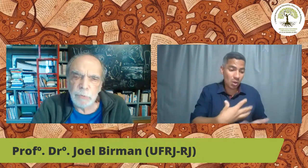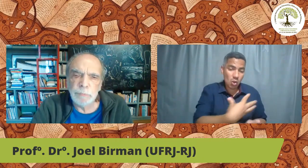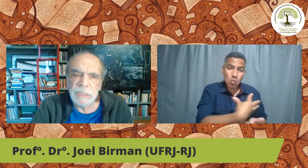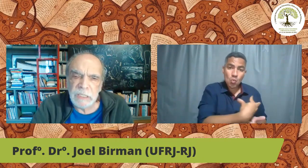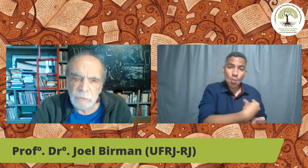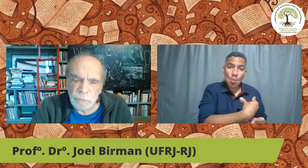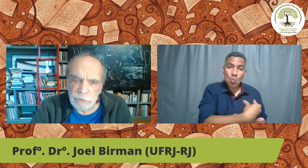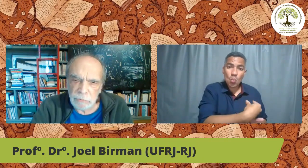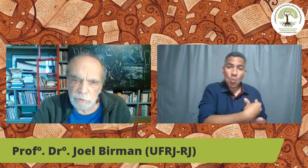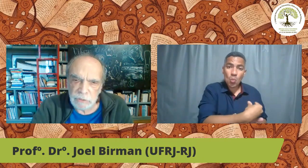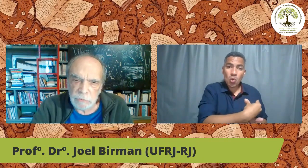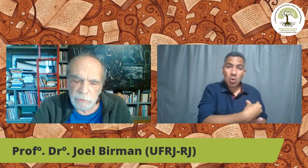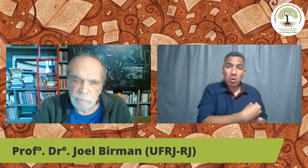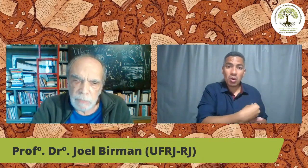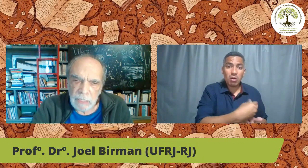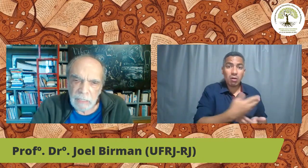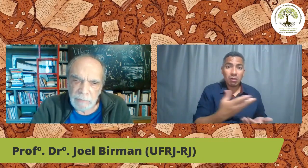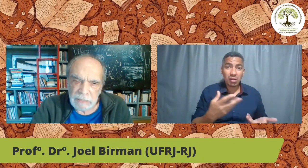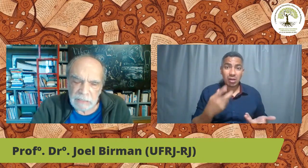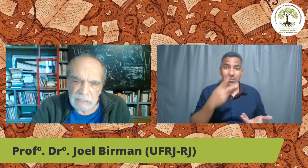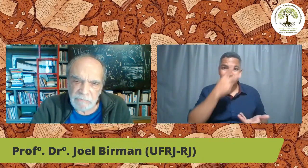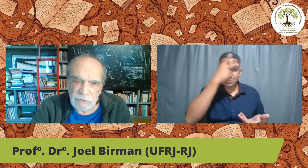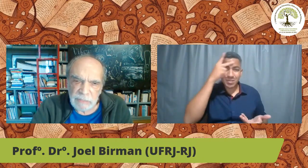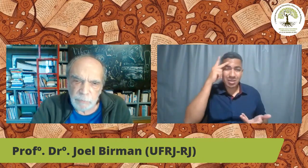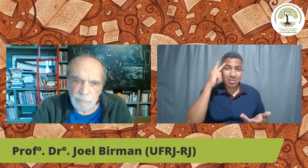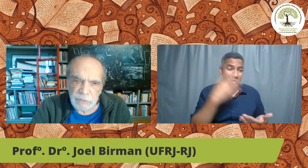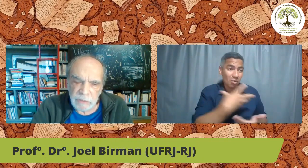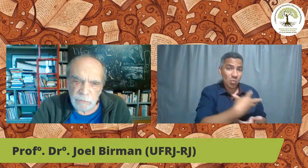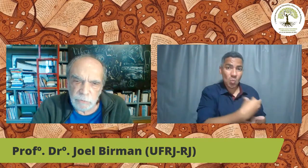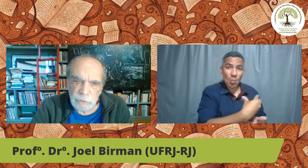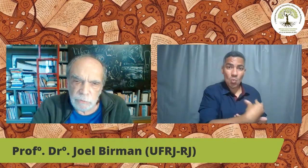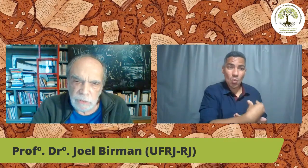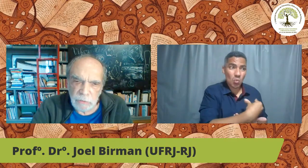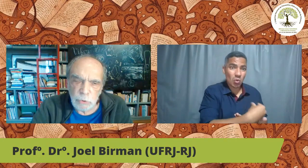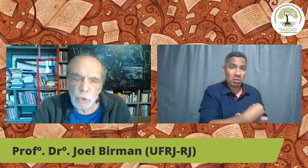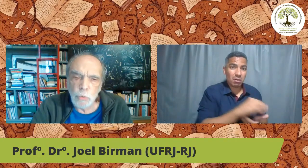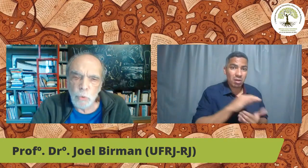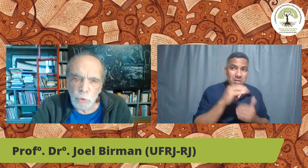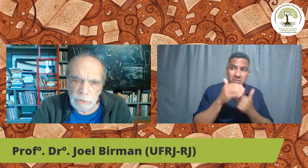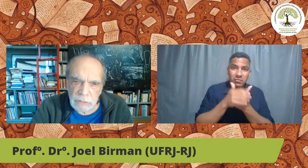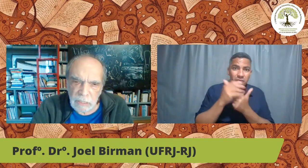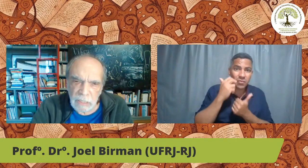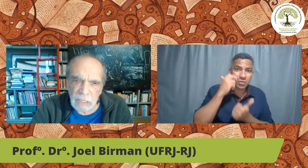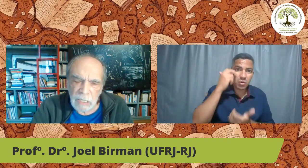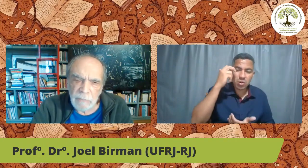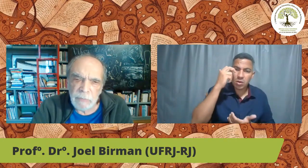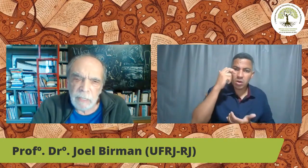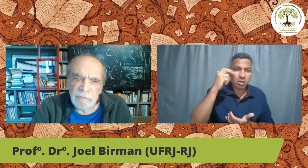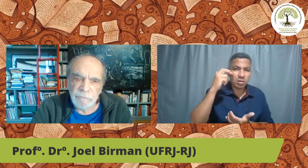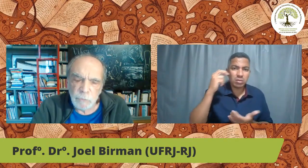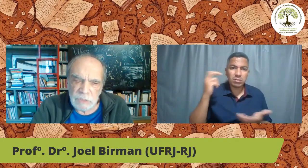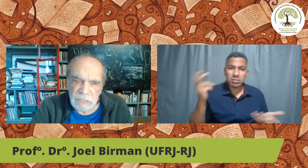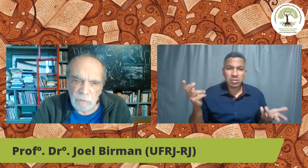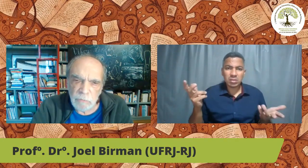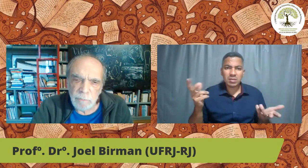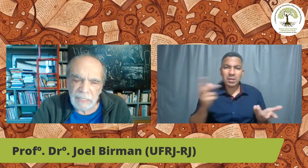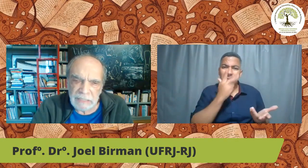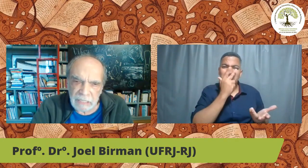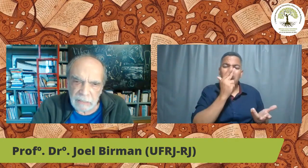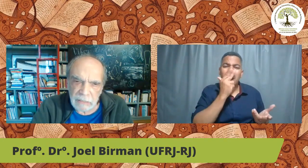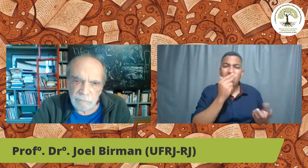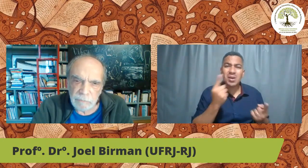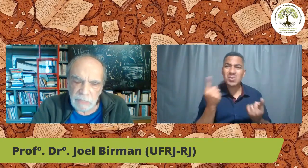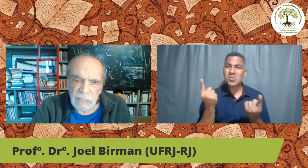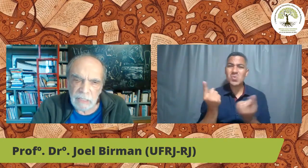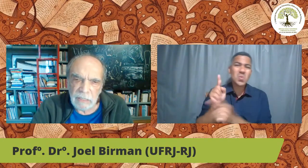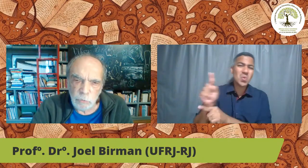se apropriando dos seus seios. Mas elas estavam se apropriando dos seus seios contra a função